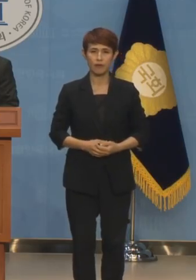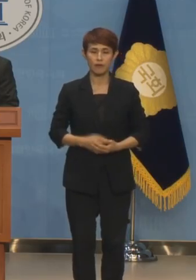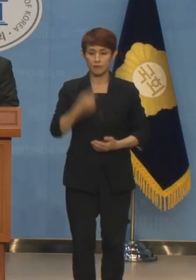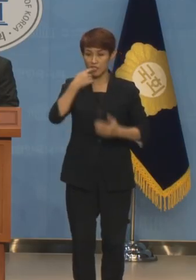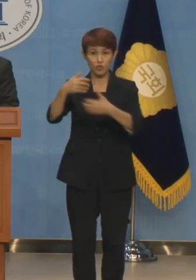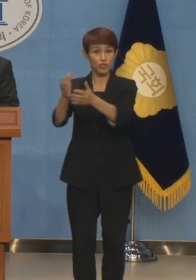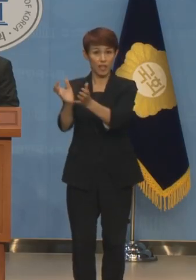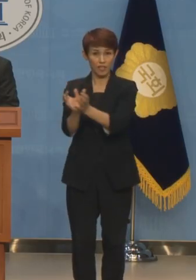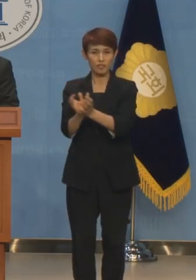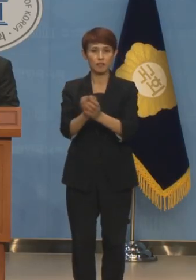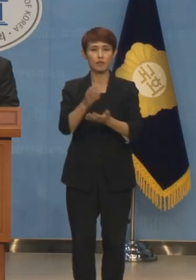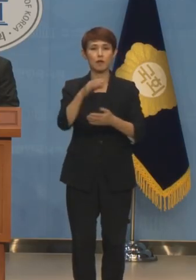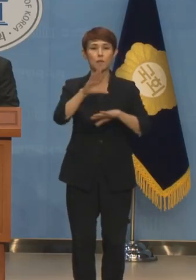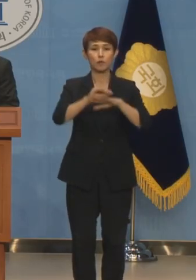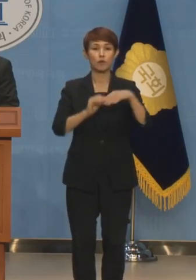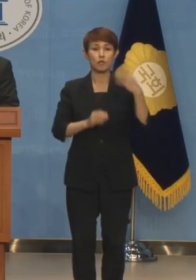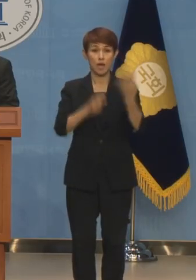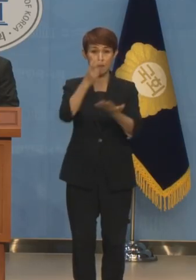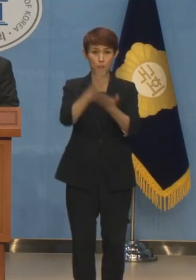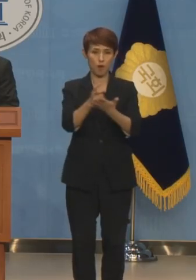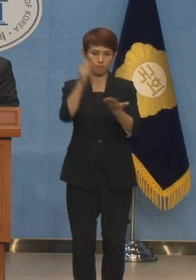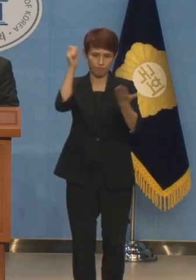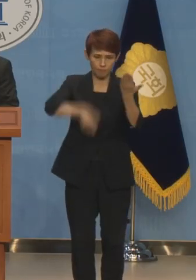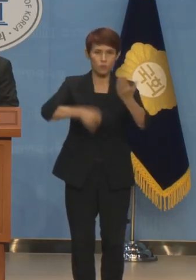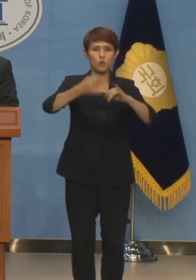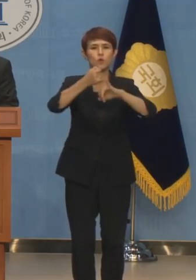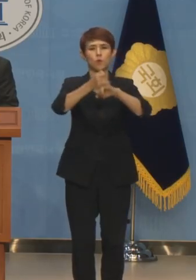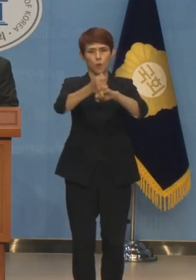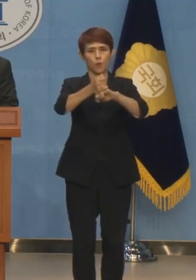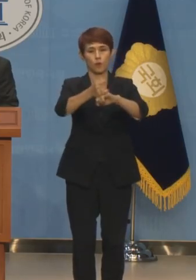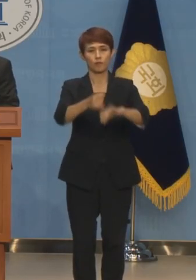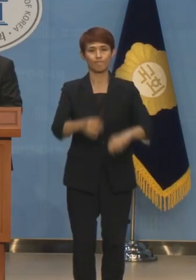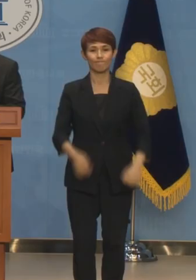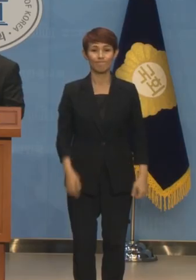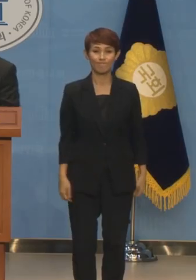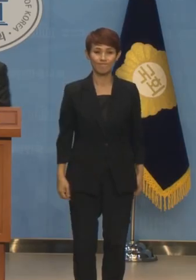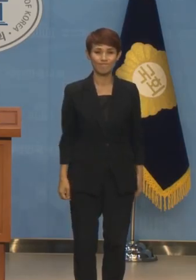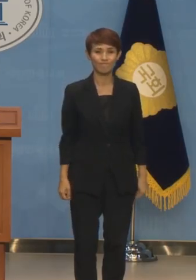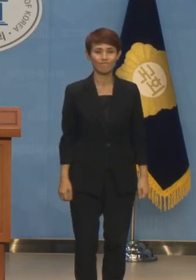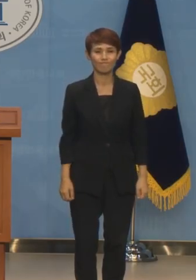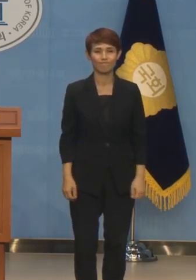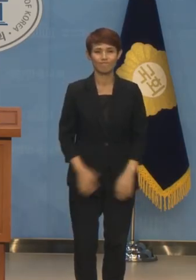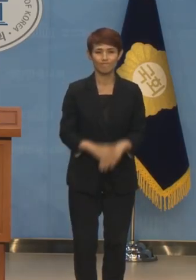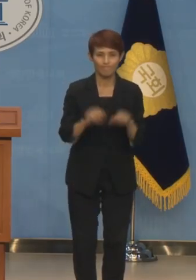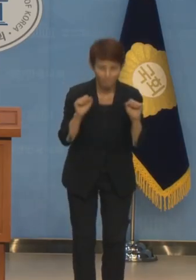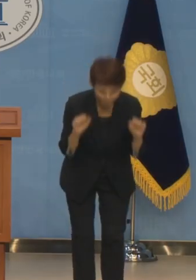더불어민주당은 방송사법을 반드시 통과시키겠습니다. 이상입니다.